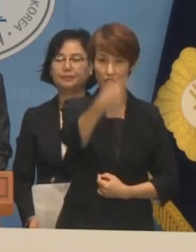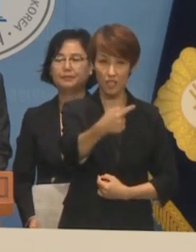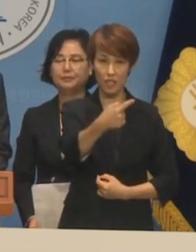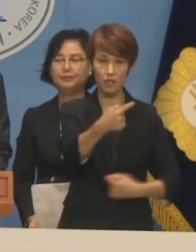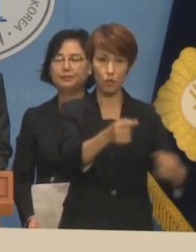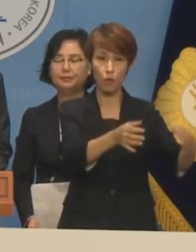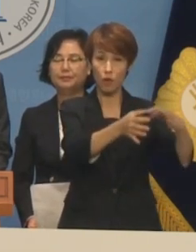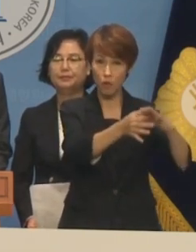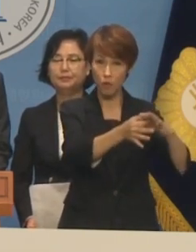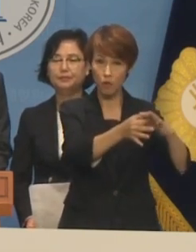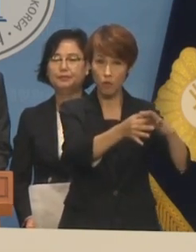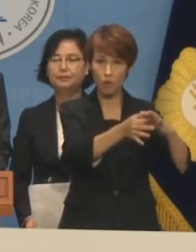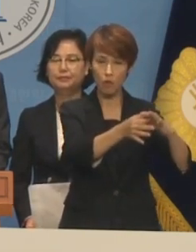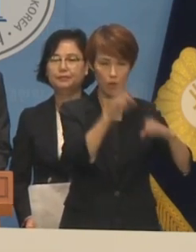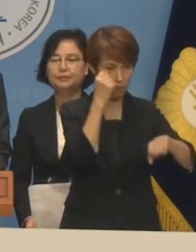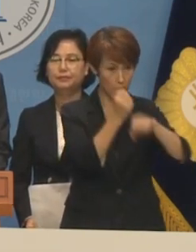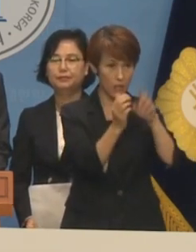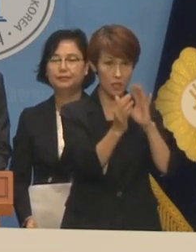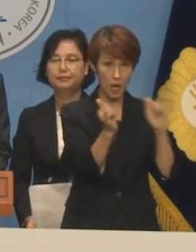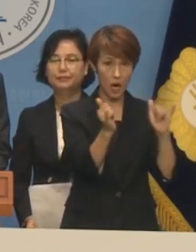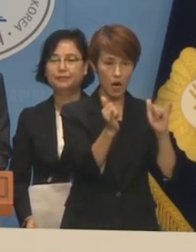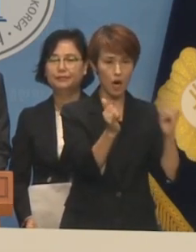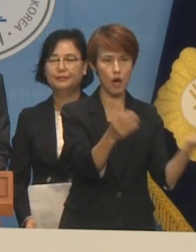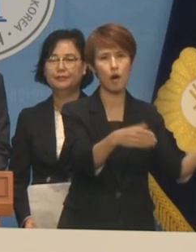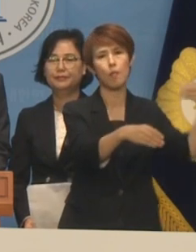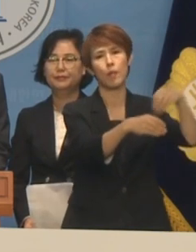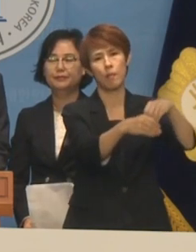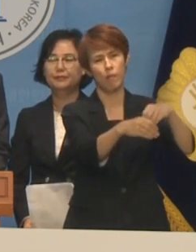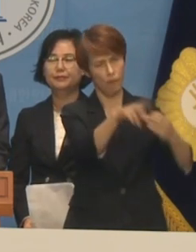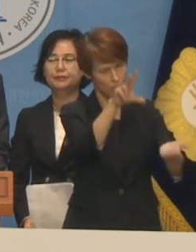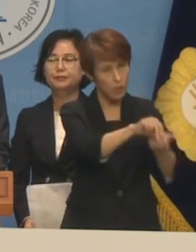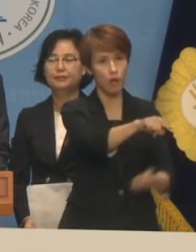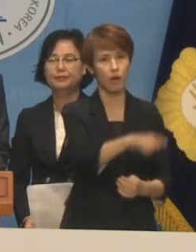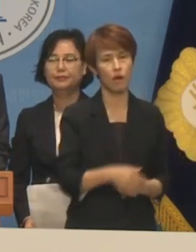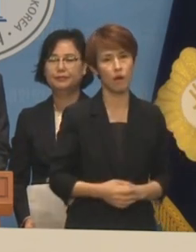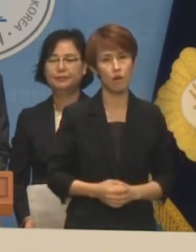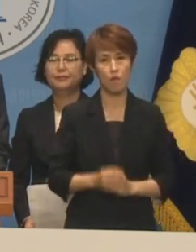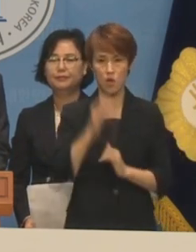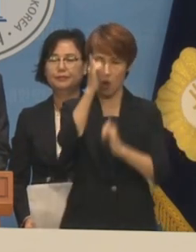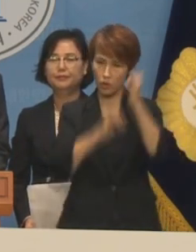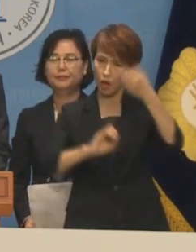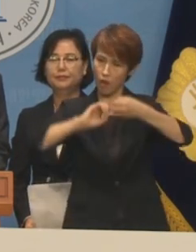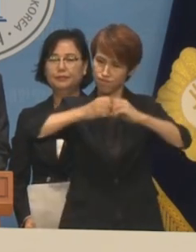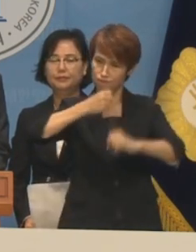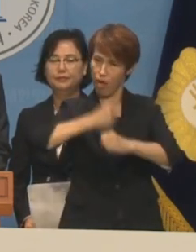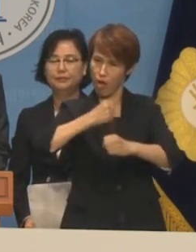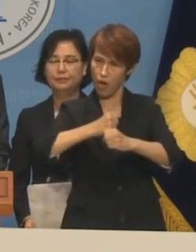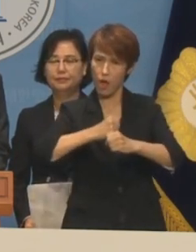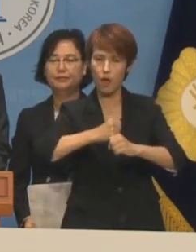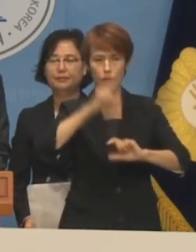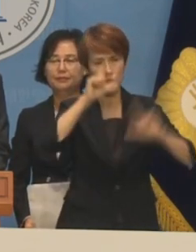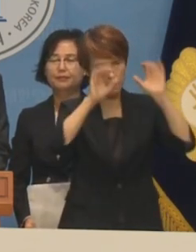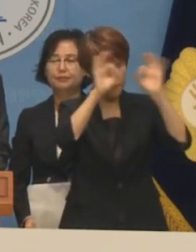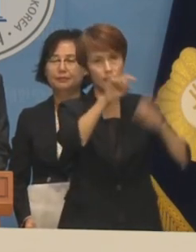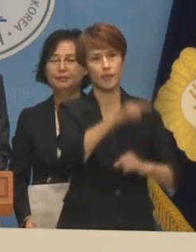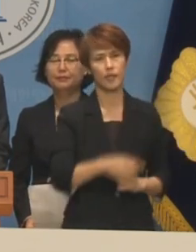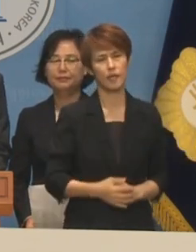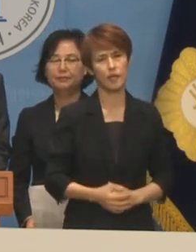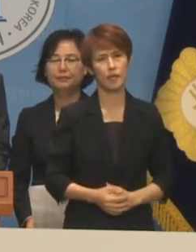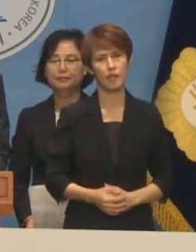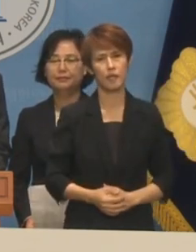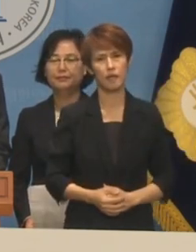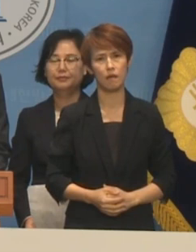소속의 학자들이 대거 포함이 되었습니다. 즉 역사 왜곡을 하겠다는 시도로밖에 보여지지 않습니다. 이렇게